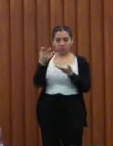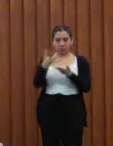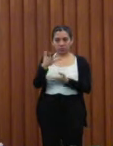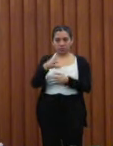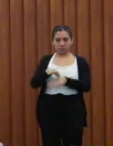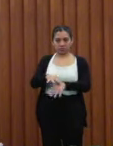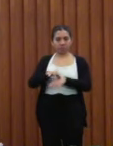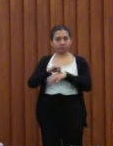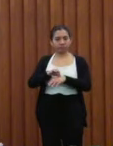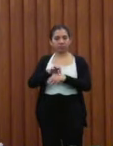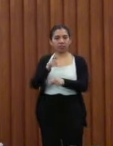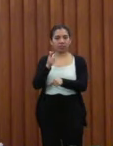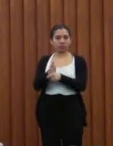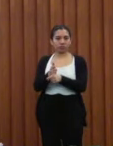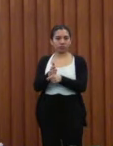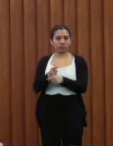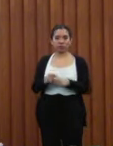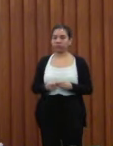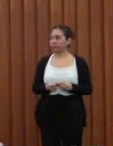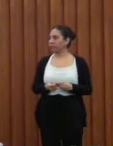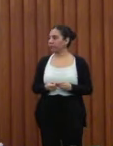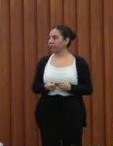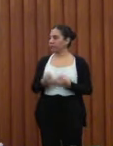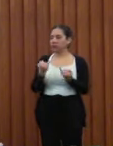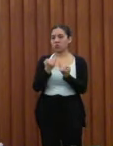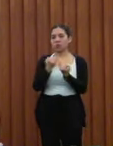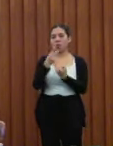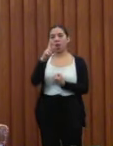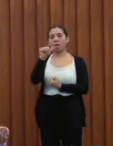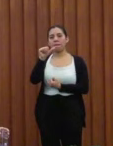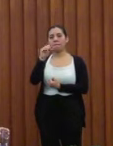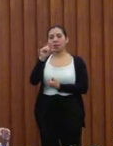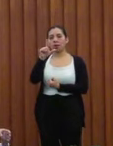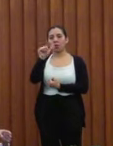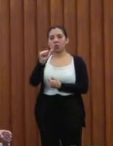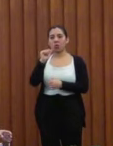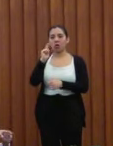en infragante, se les detuvo infragante, como el caso de Paola, ¿no?